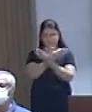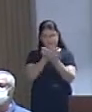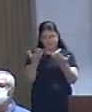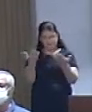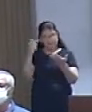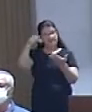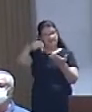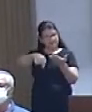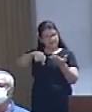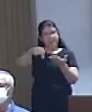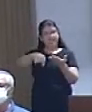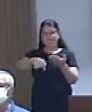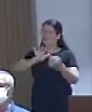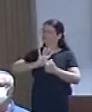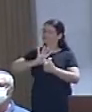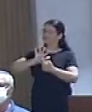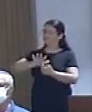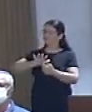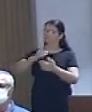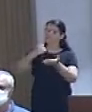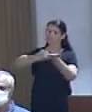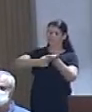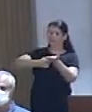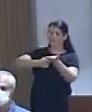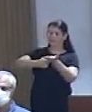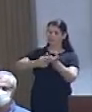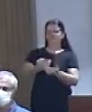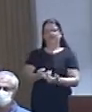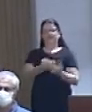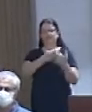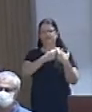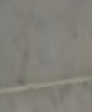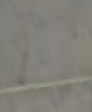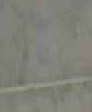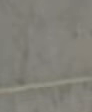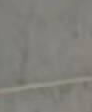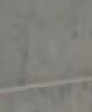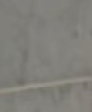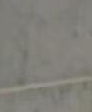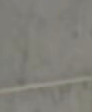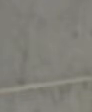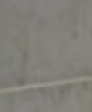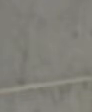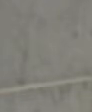aqui mostra o compromisso, a responsabilidade